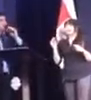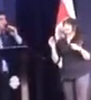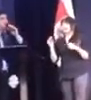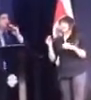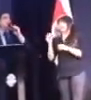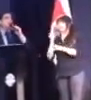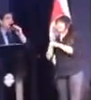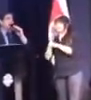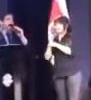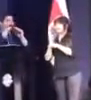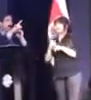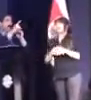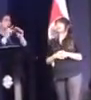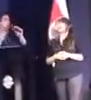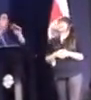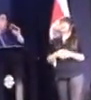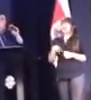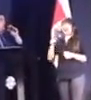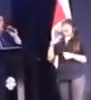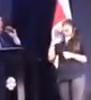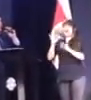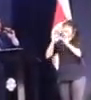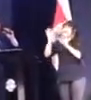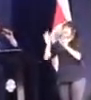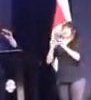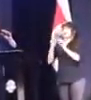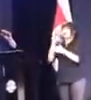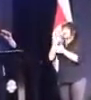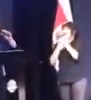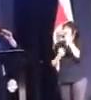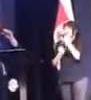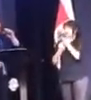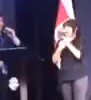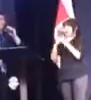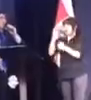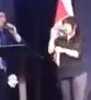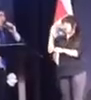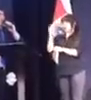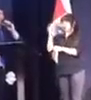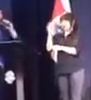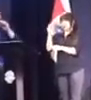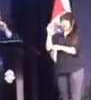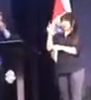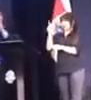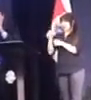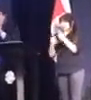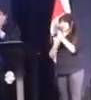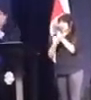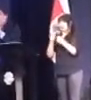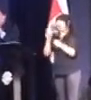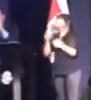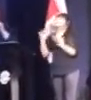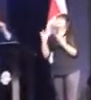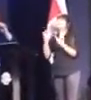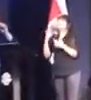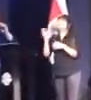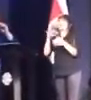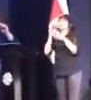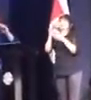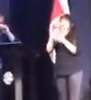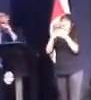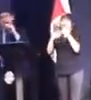la red institucional. Y ahí es donde entra la figura del cogestor o las cogestoras. Ellos se convierten en el